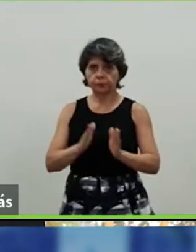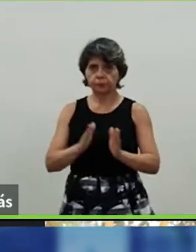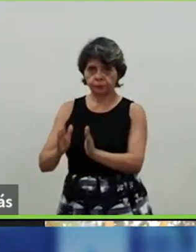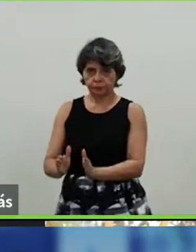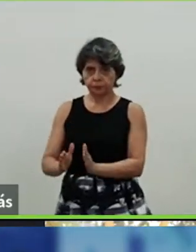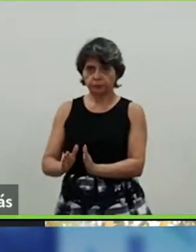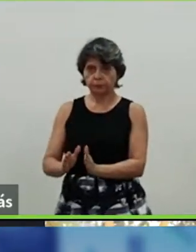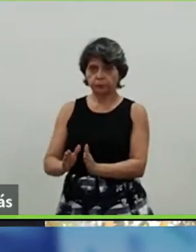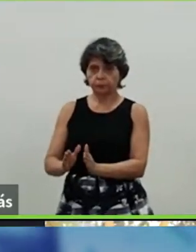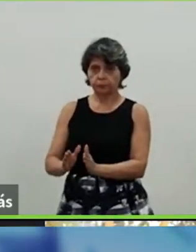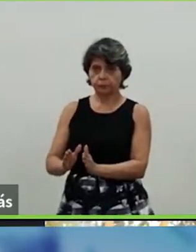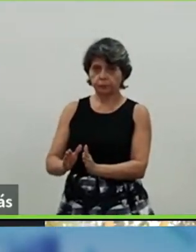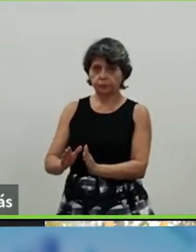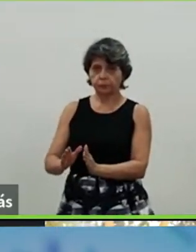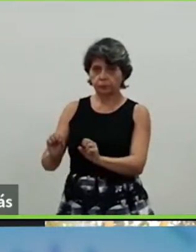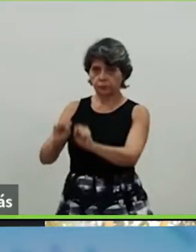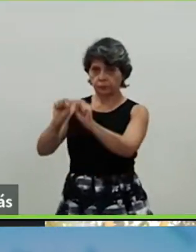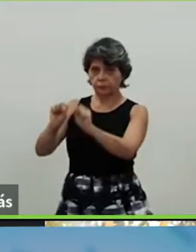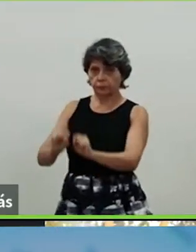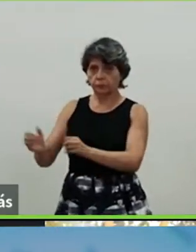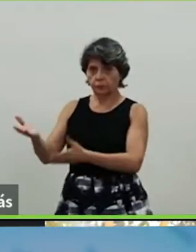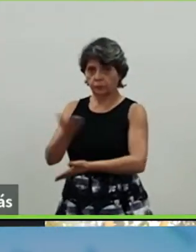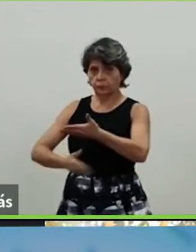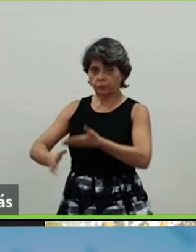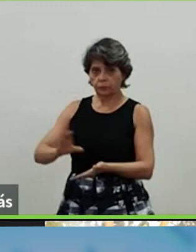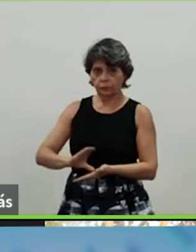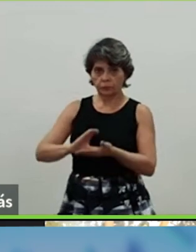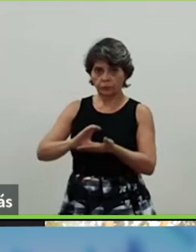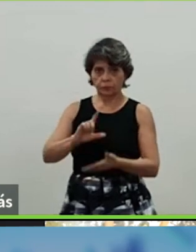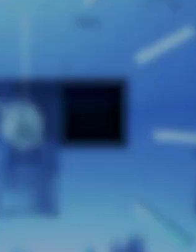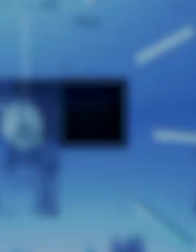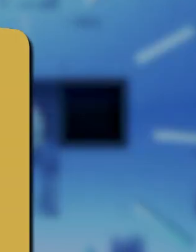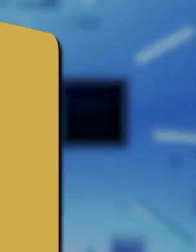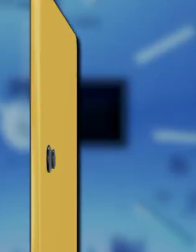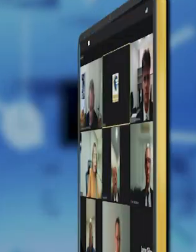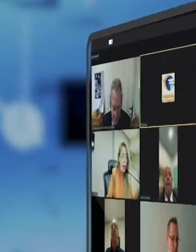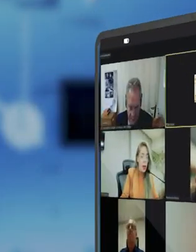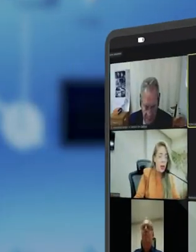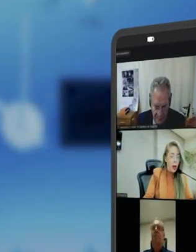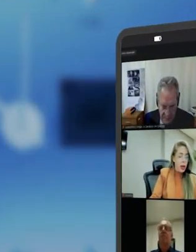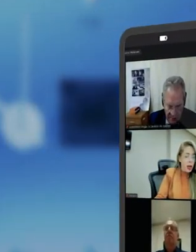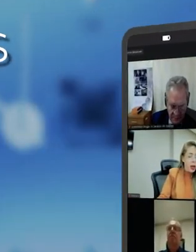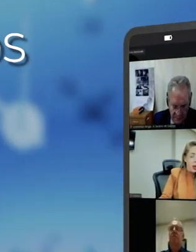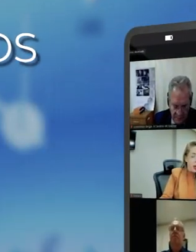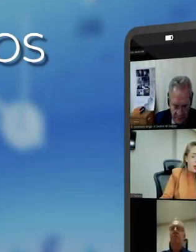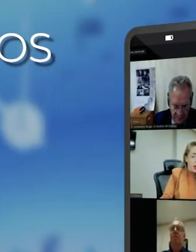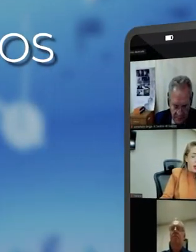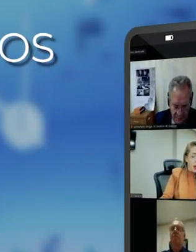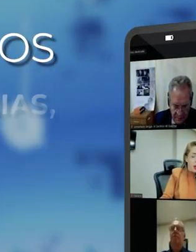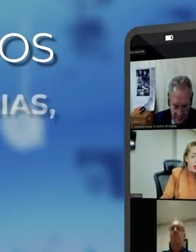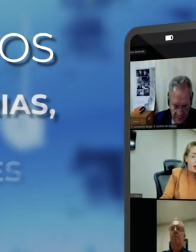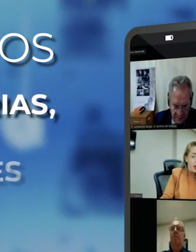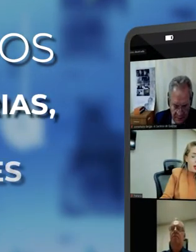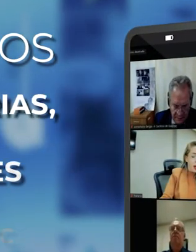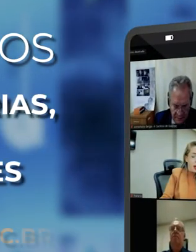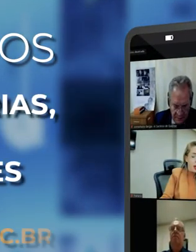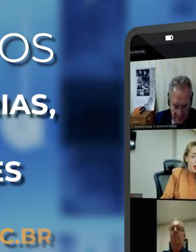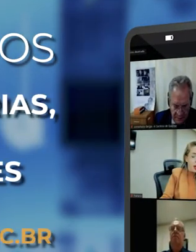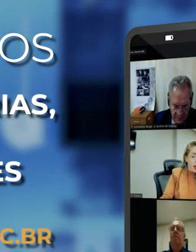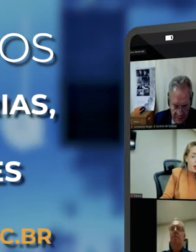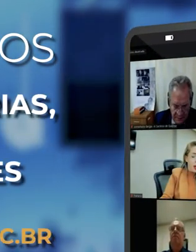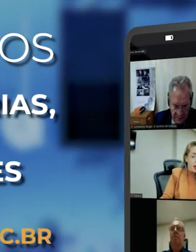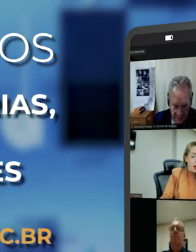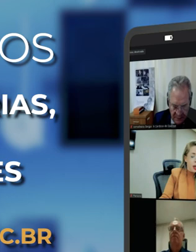de Libras, Vanusa de Oliveira, fez a tradução de toda a sessão para a linguagem de sinais. Foram aprovados balancetes,